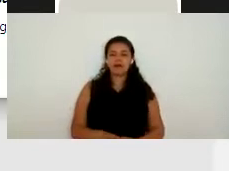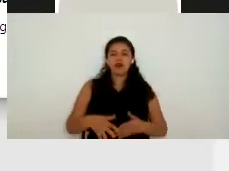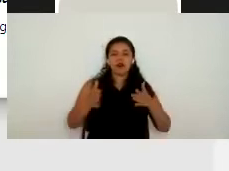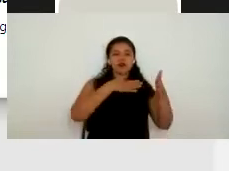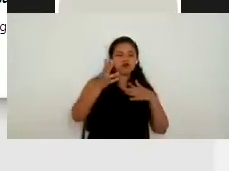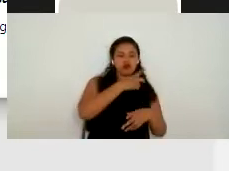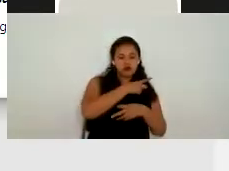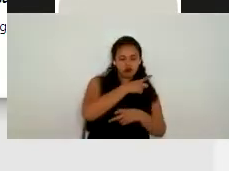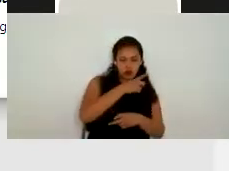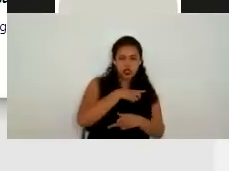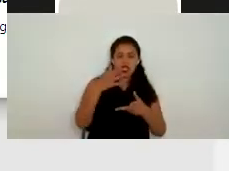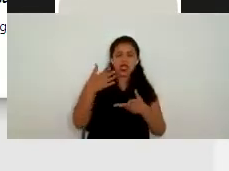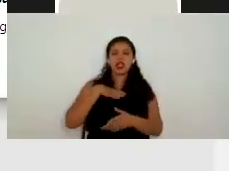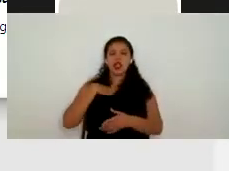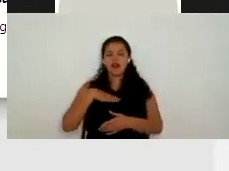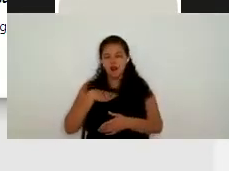tiene letrina